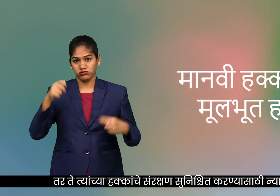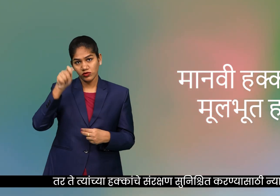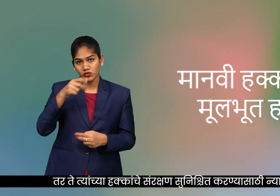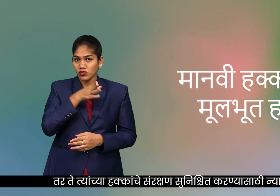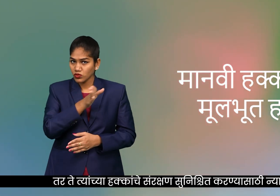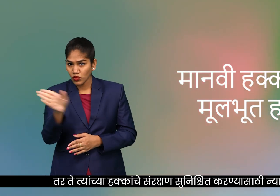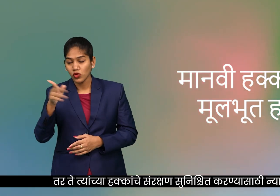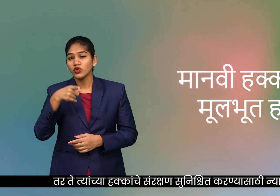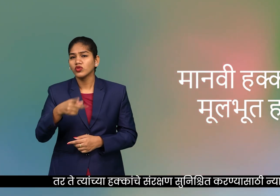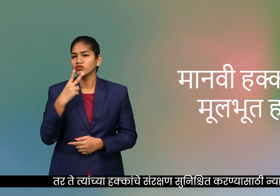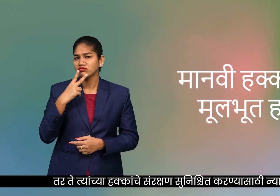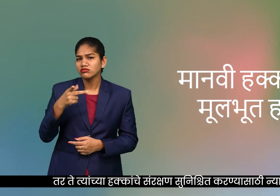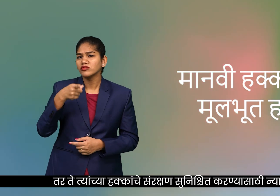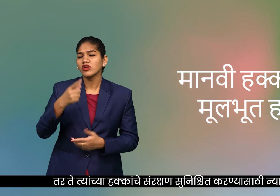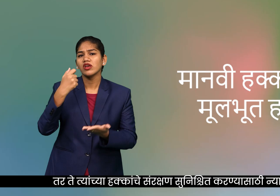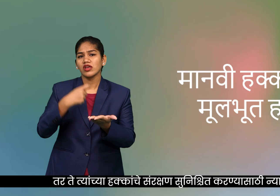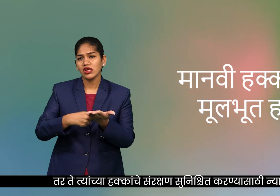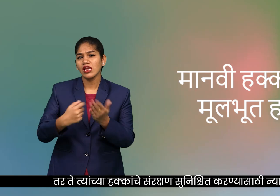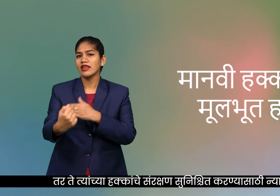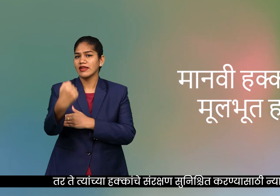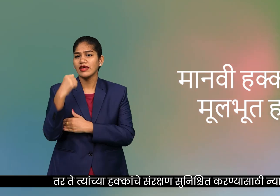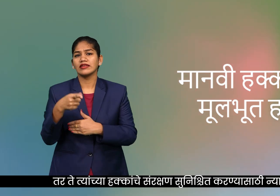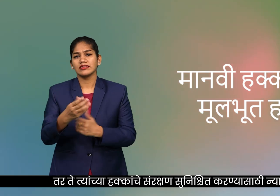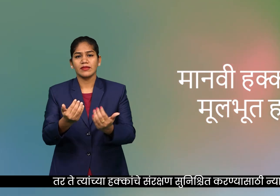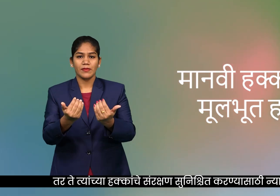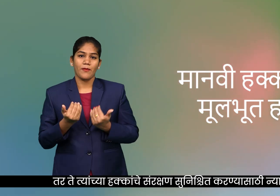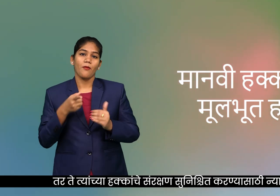संरक्षण सुनिश्चित करण्यासाठी न्यायालयात जाऊ शकतात.